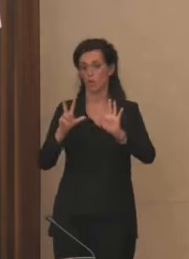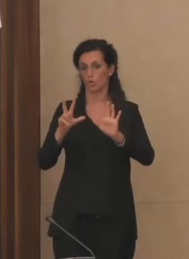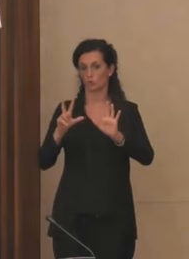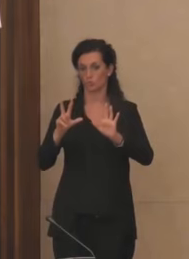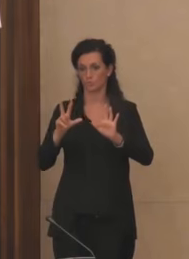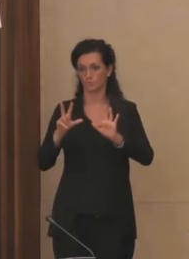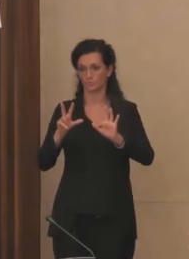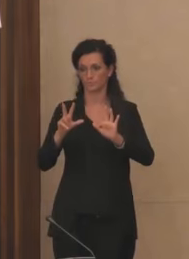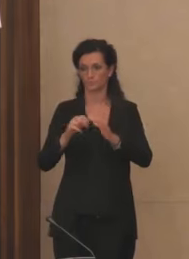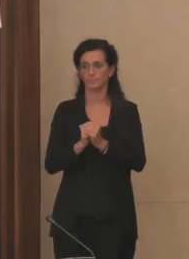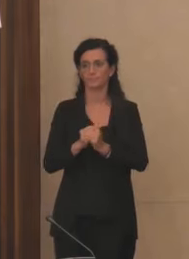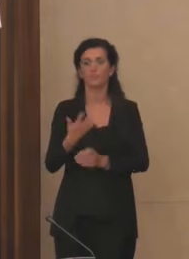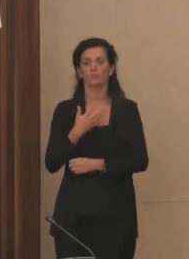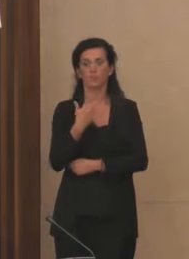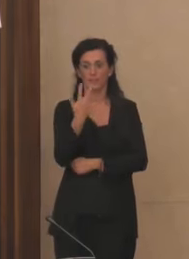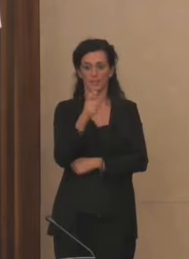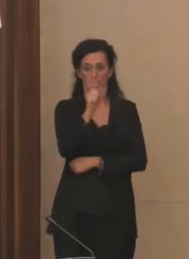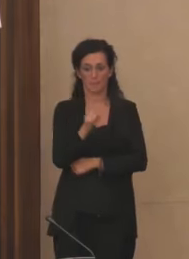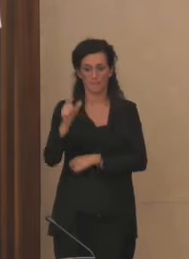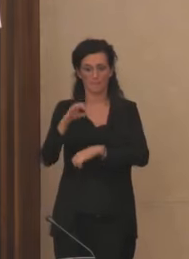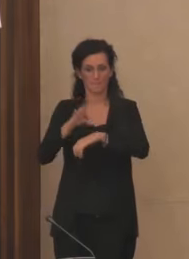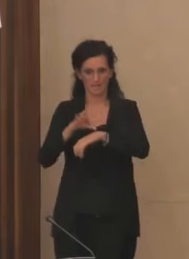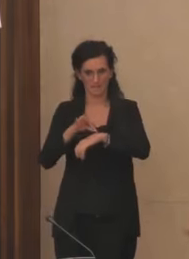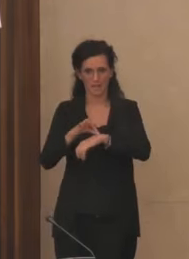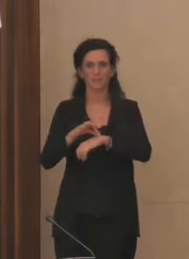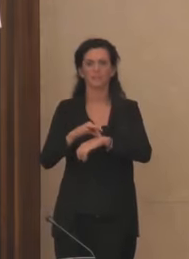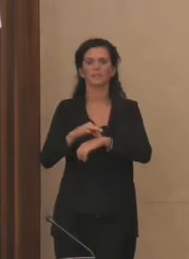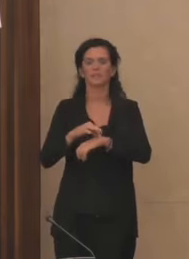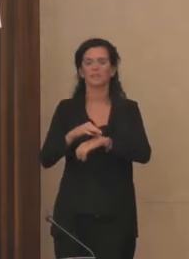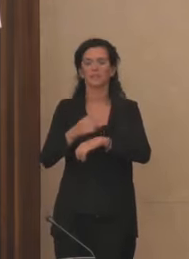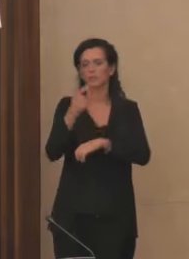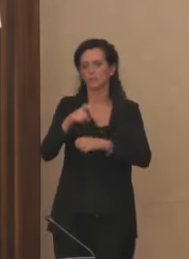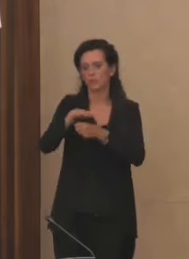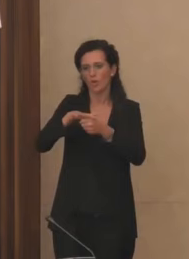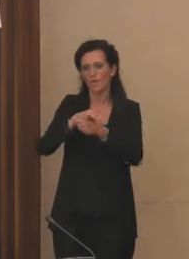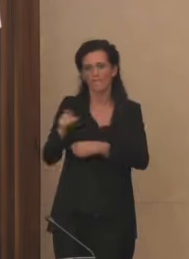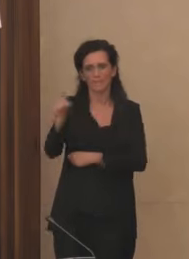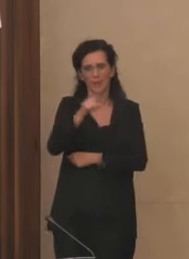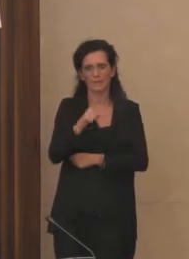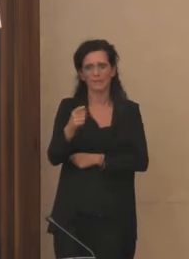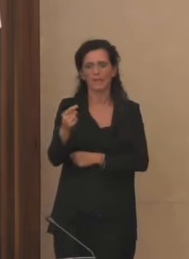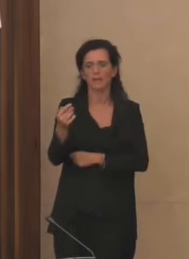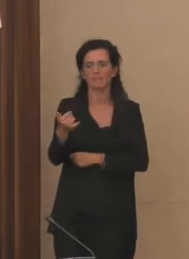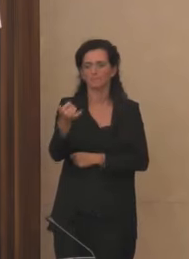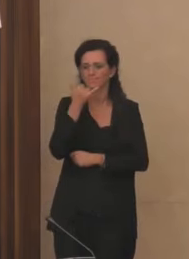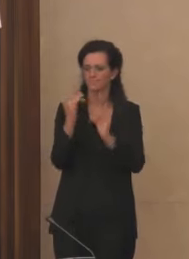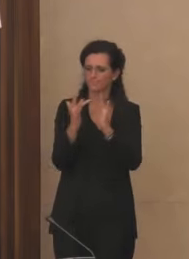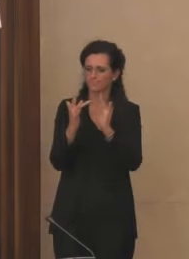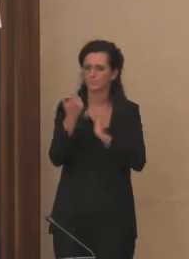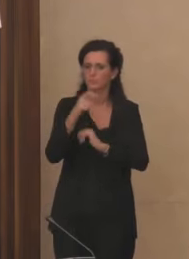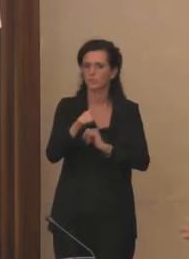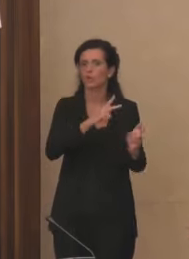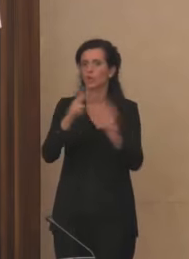abbiamo avuto 3 pazienti cui familiari ci hanno contattato una volta che erano ricoverati, tra cui una